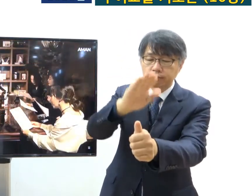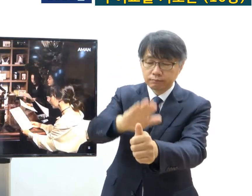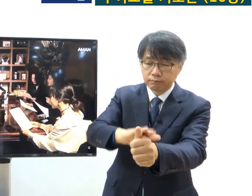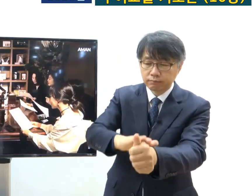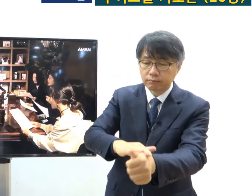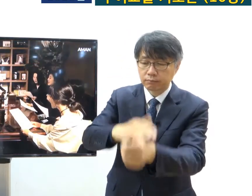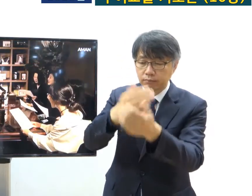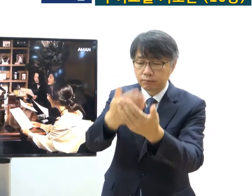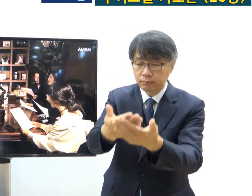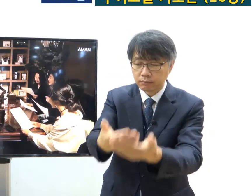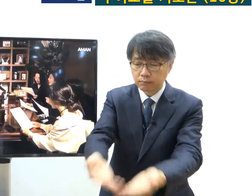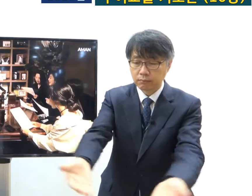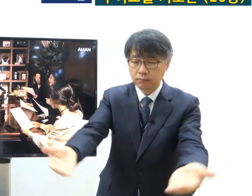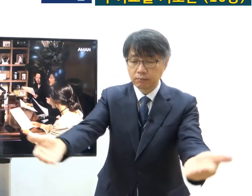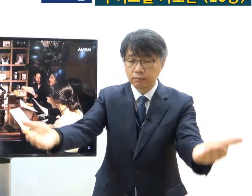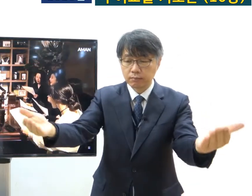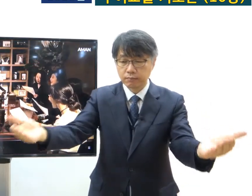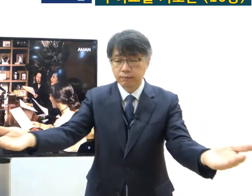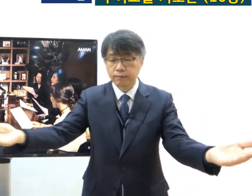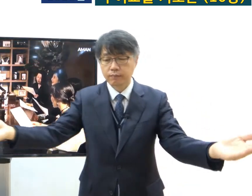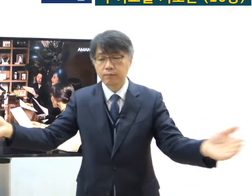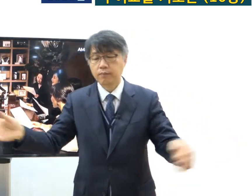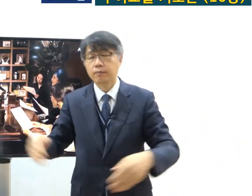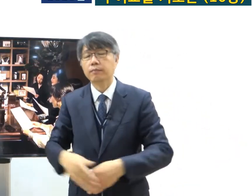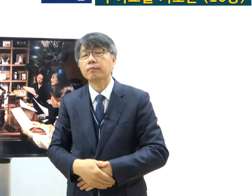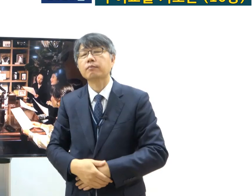하루 앉아줄게요.